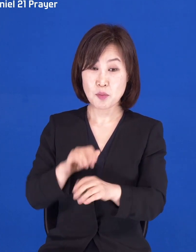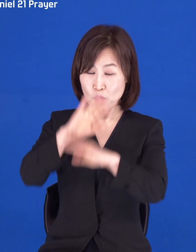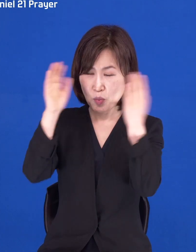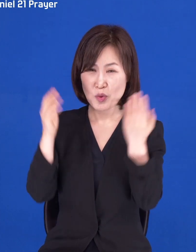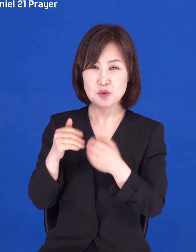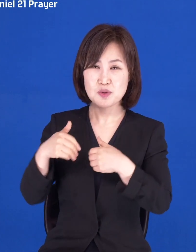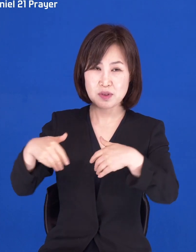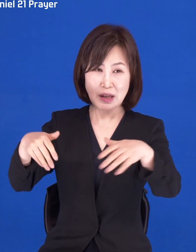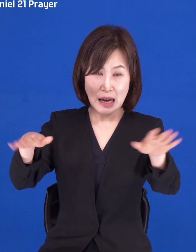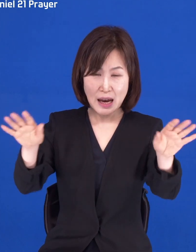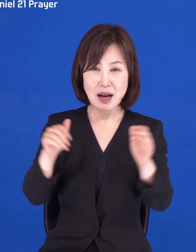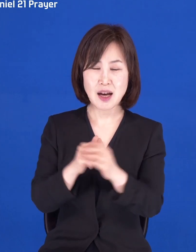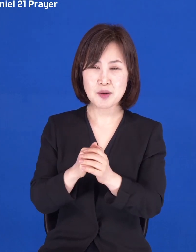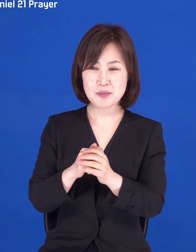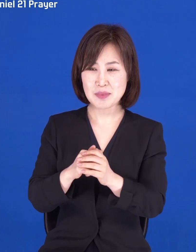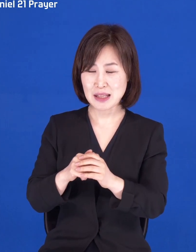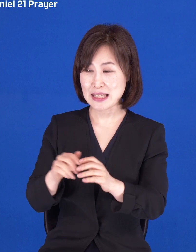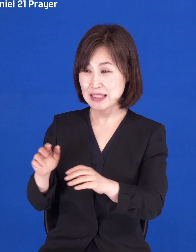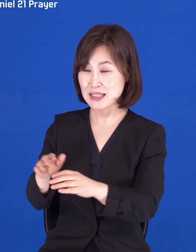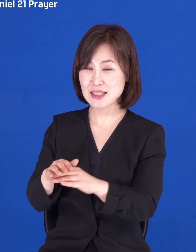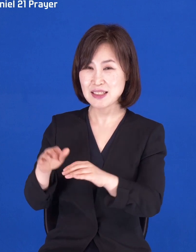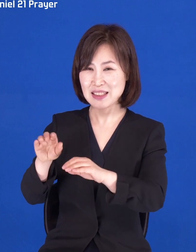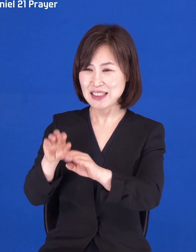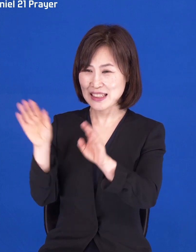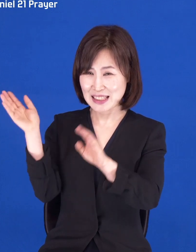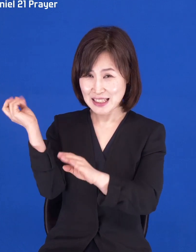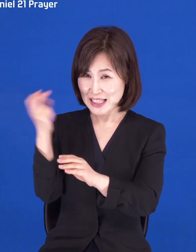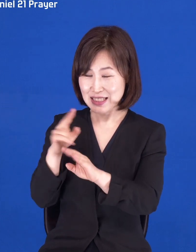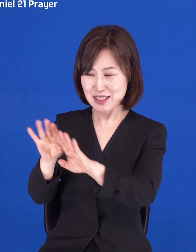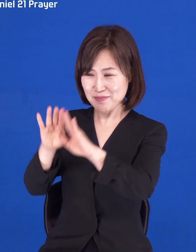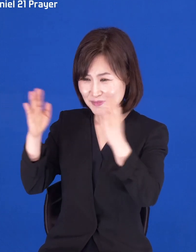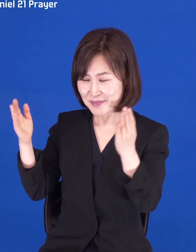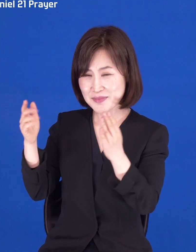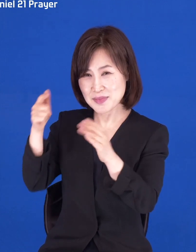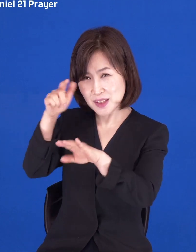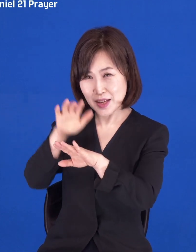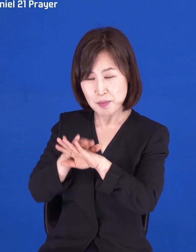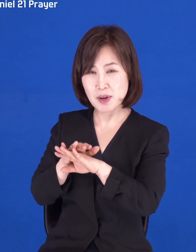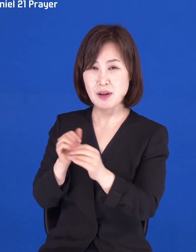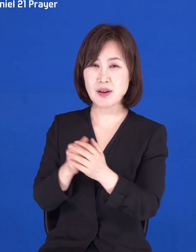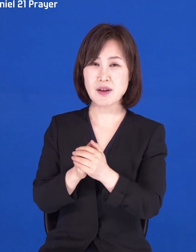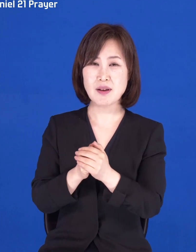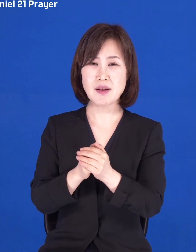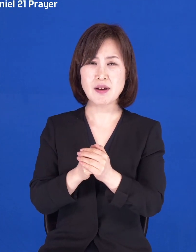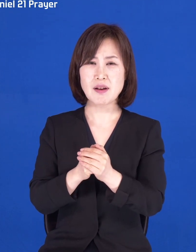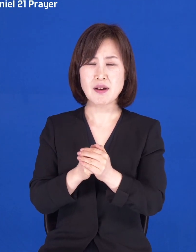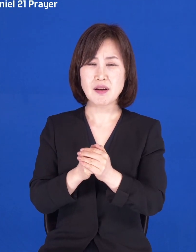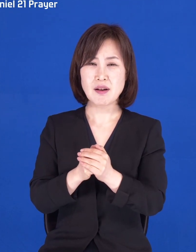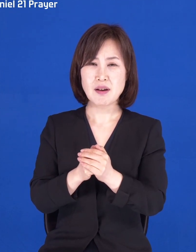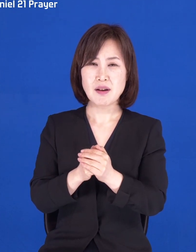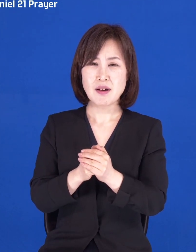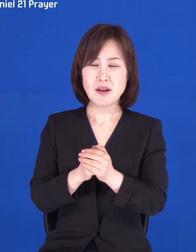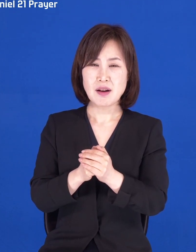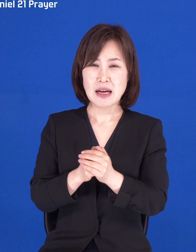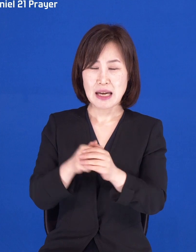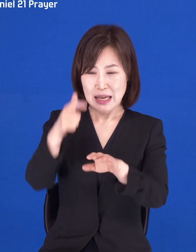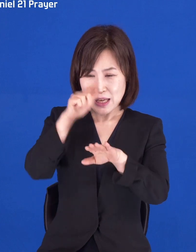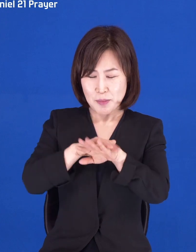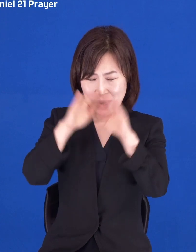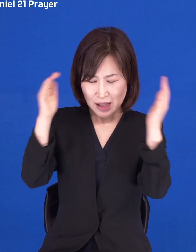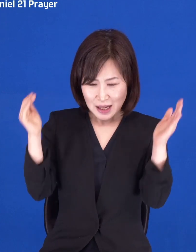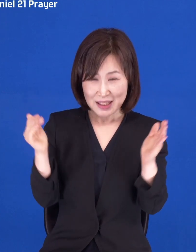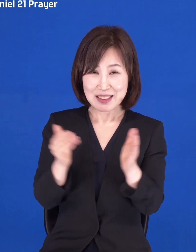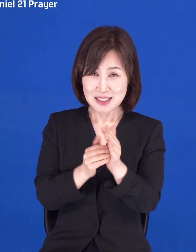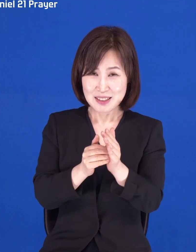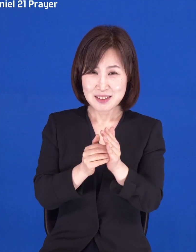다시 나오셔서 예배 드렸어요. 예배 다 끝나고 나면은 할머니야 어머니께서 전날부터 두부도 만드시고